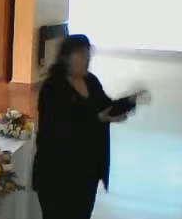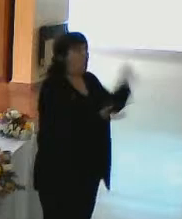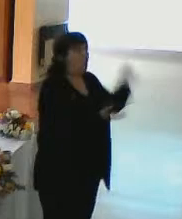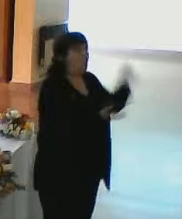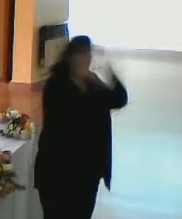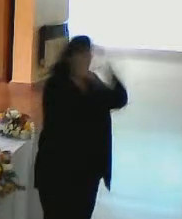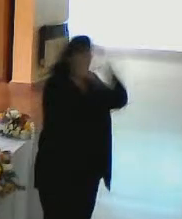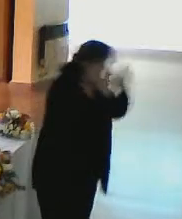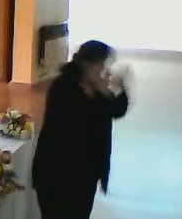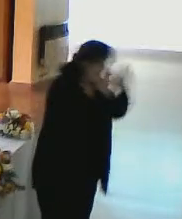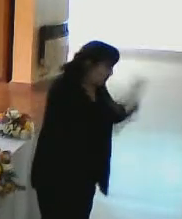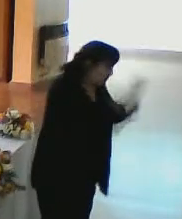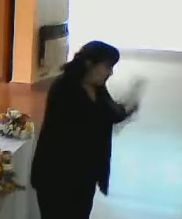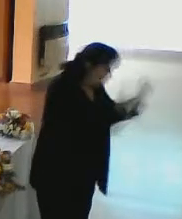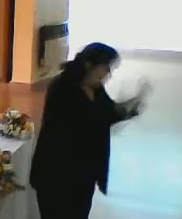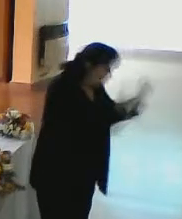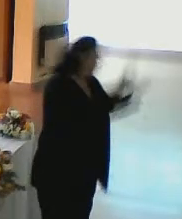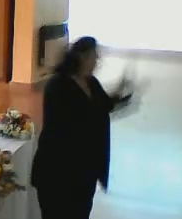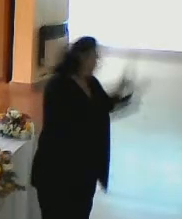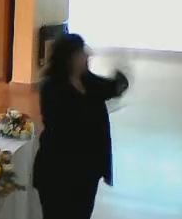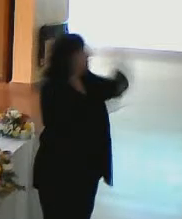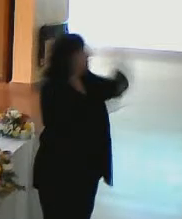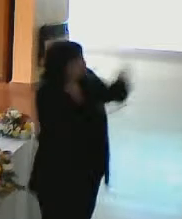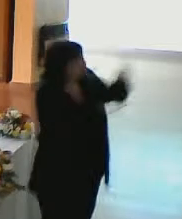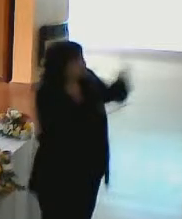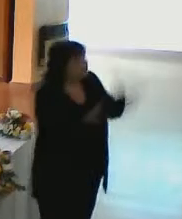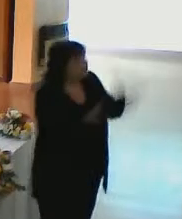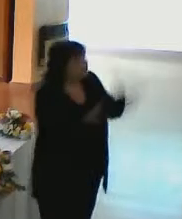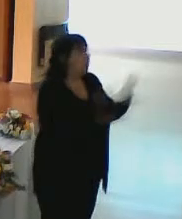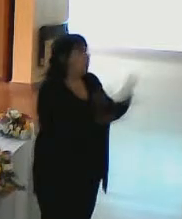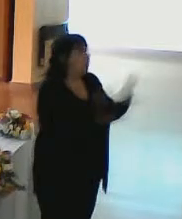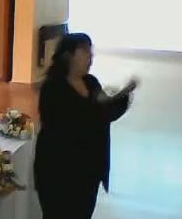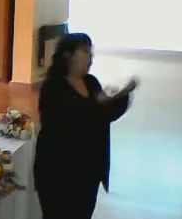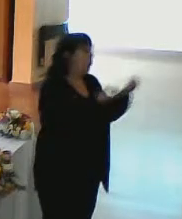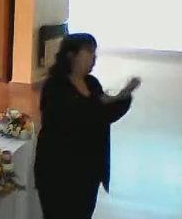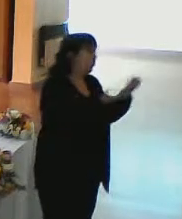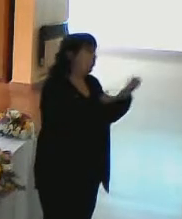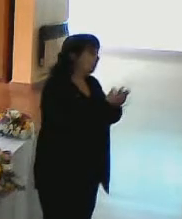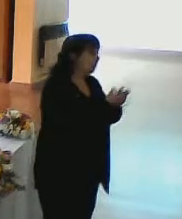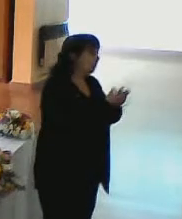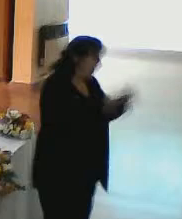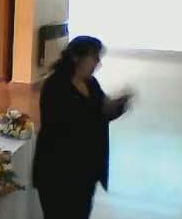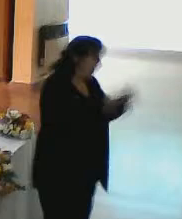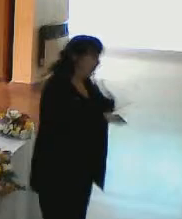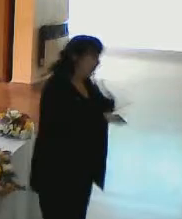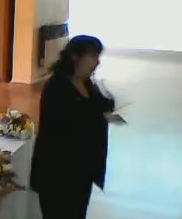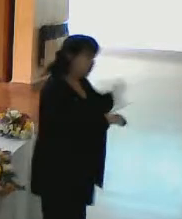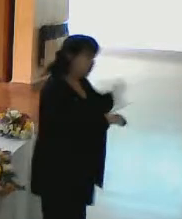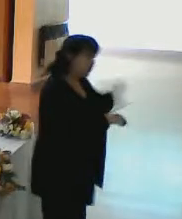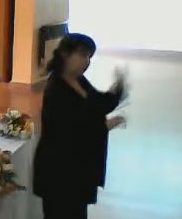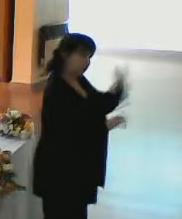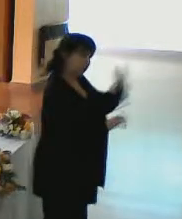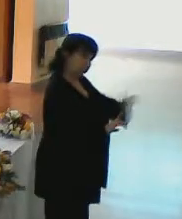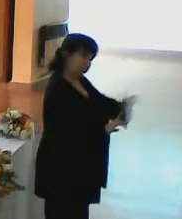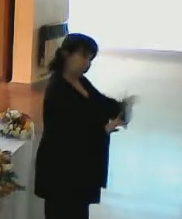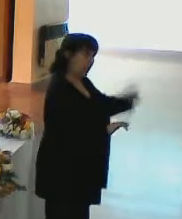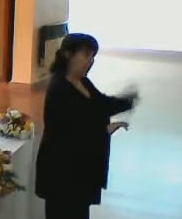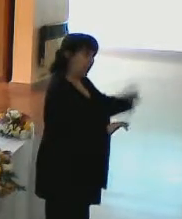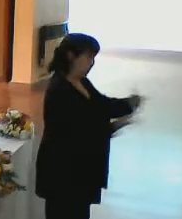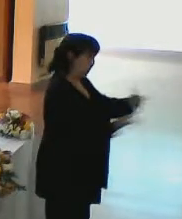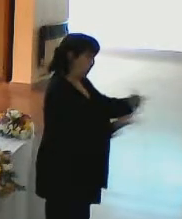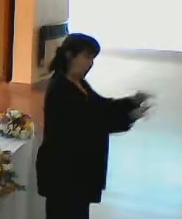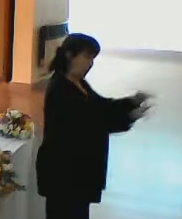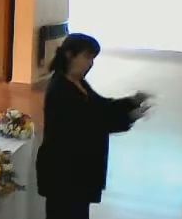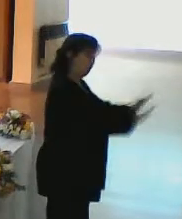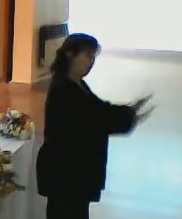atención. Hoy en día son realmente muy pocos los chicos con esta patología que estamos viendo, y estamos